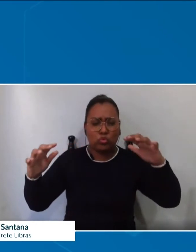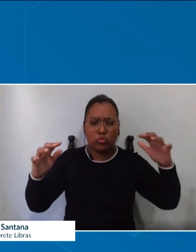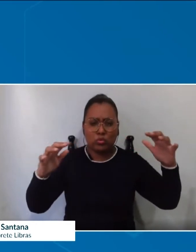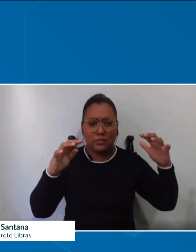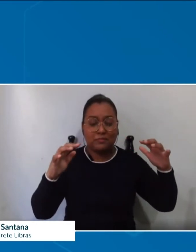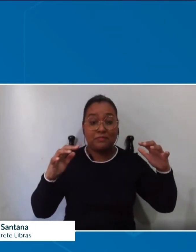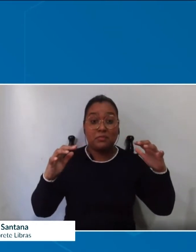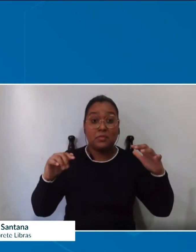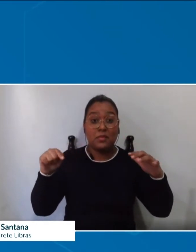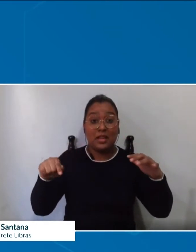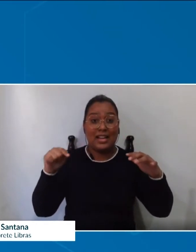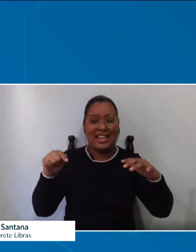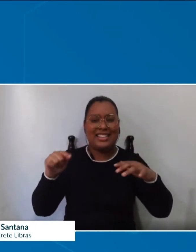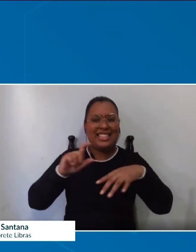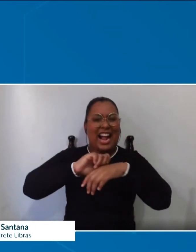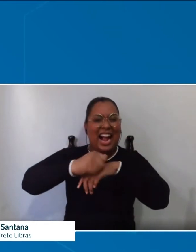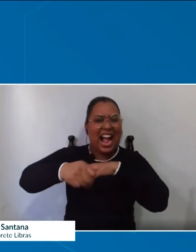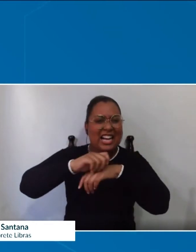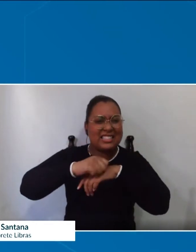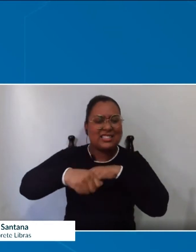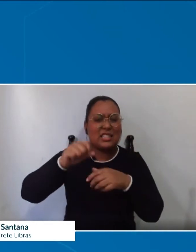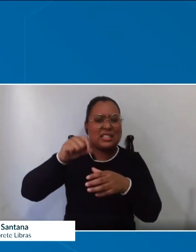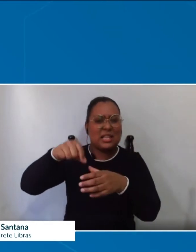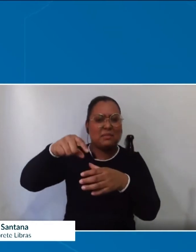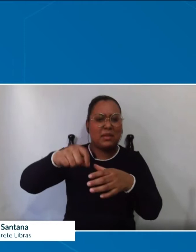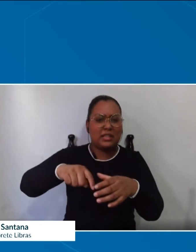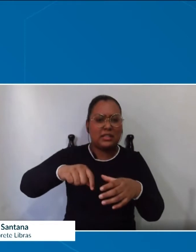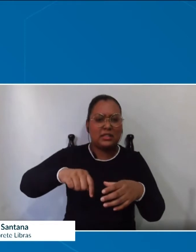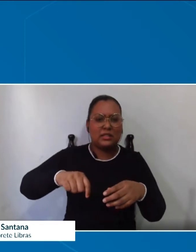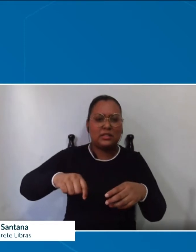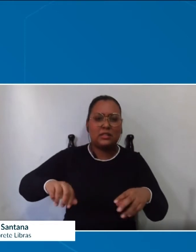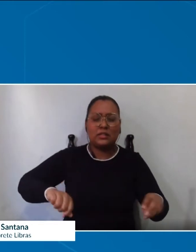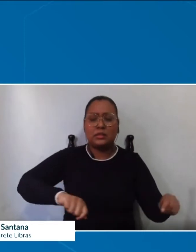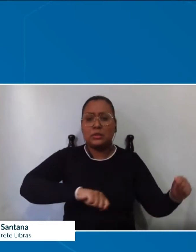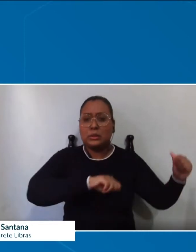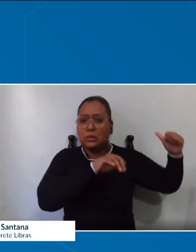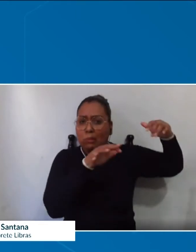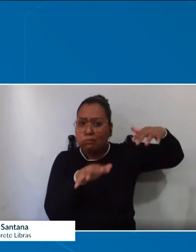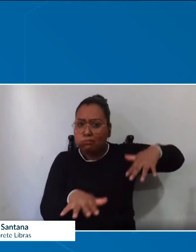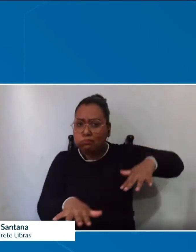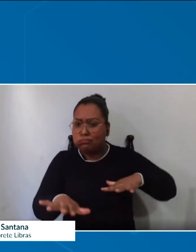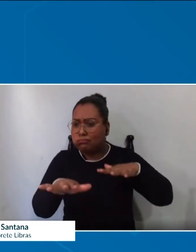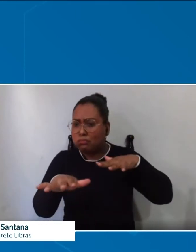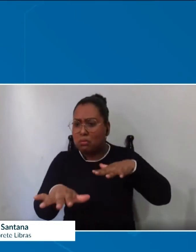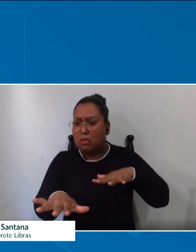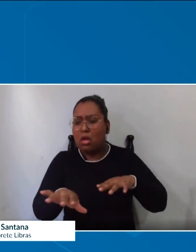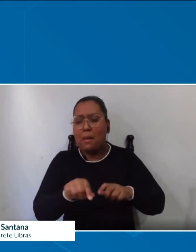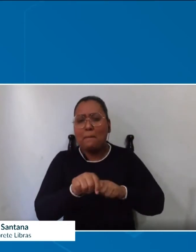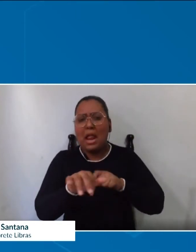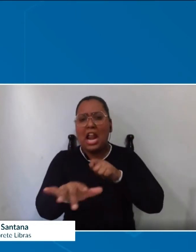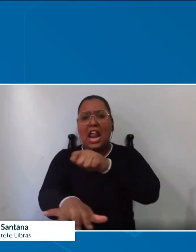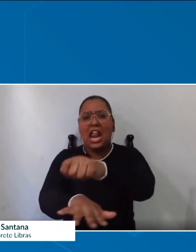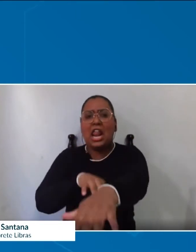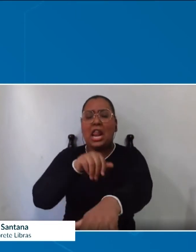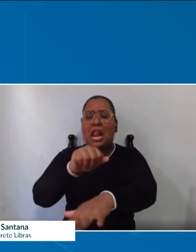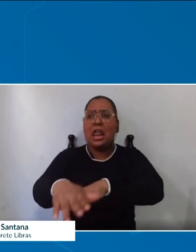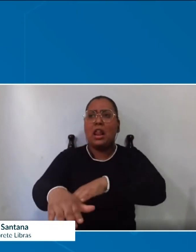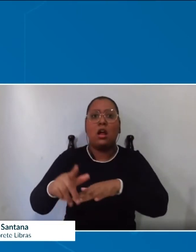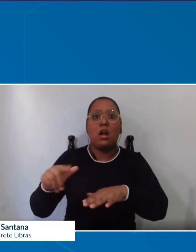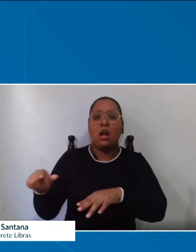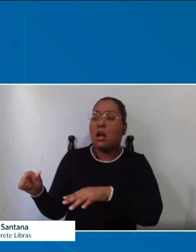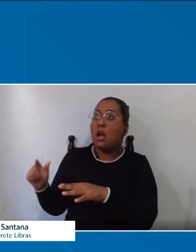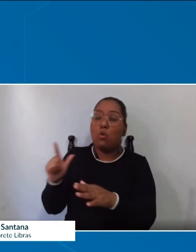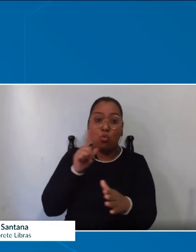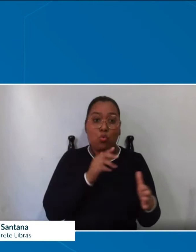esse amontoado de cascas e sementes acabou atingindo a estação de tratamento de efluente deles, e isso acabou indo para um rio, aqui um